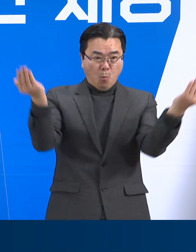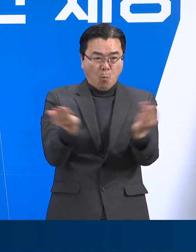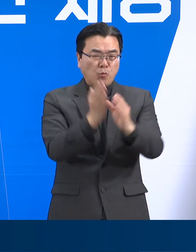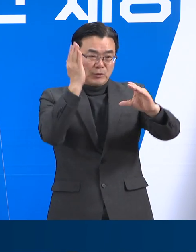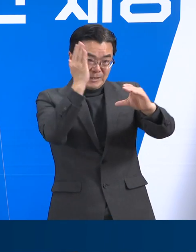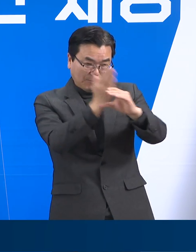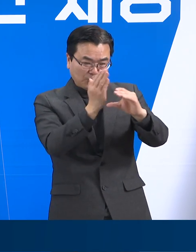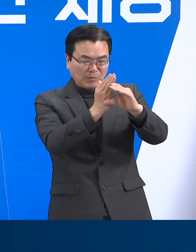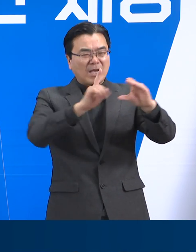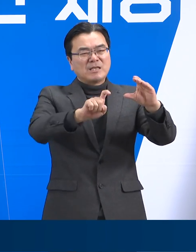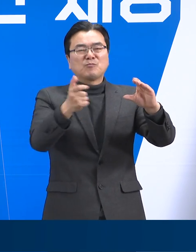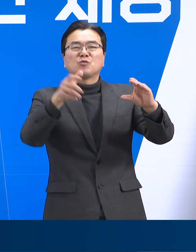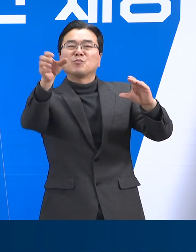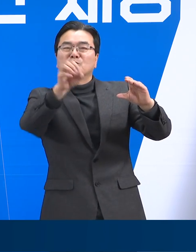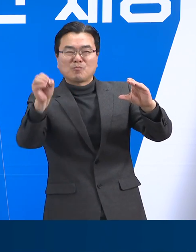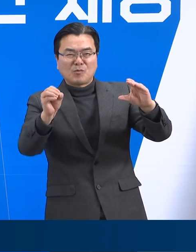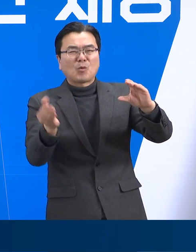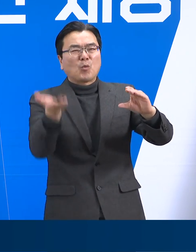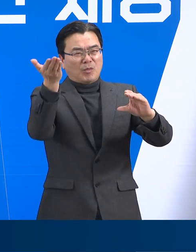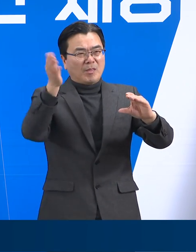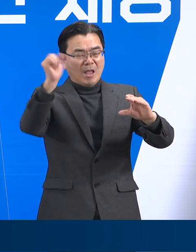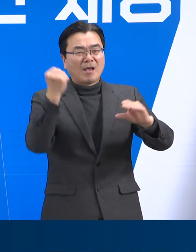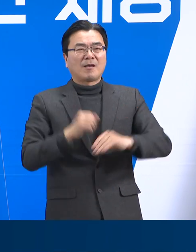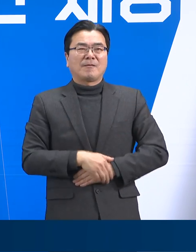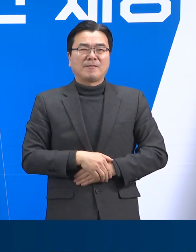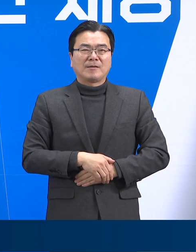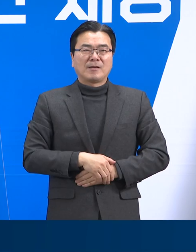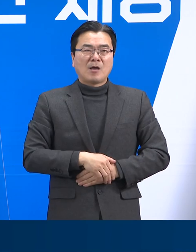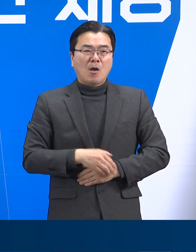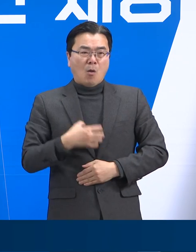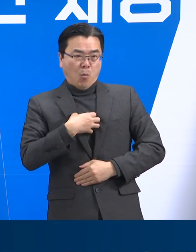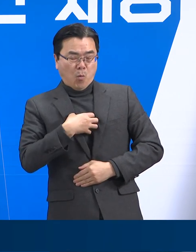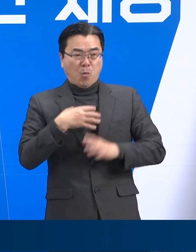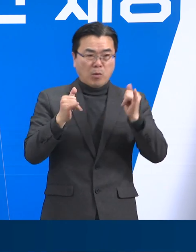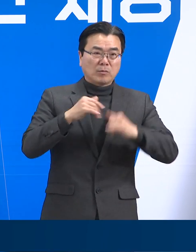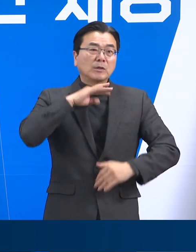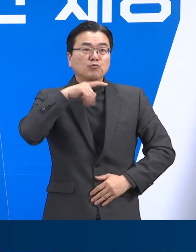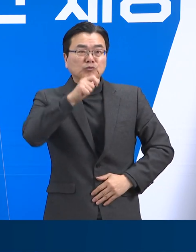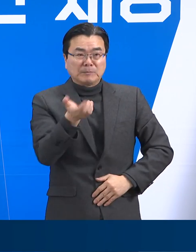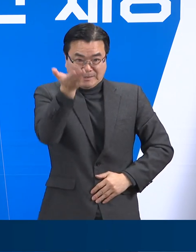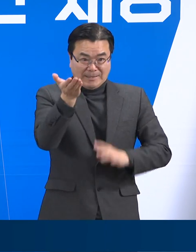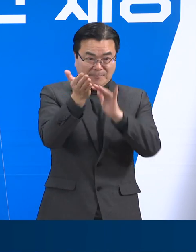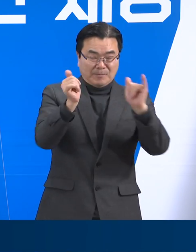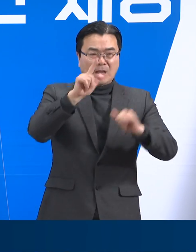확진자의 16%를 차지하고 있습니다. 고위험군인 60세 이상 확진자는